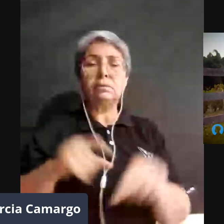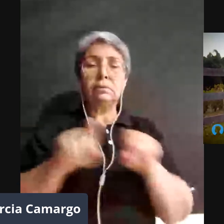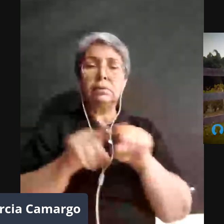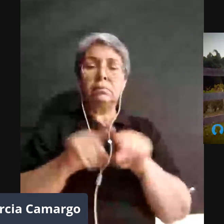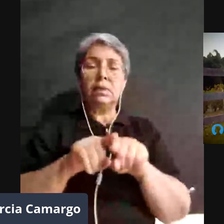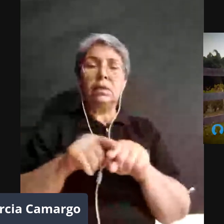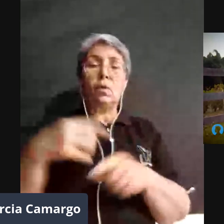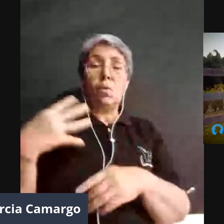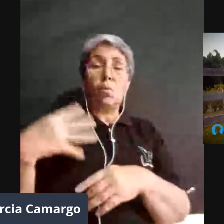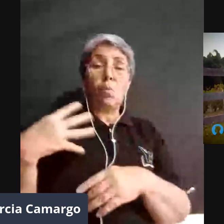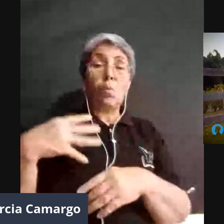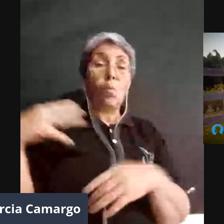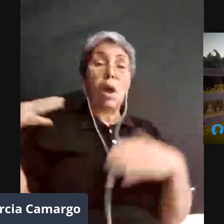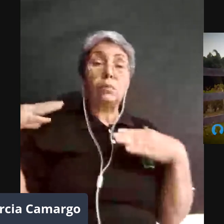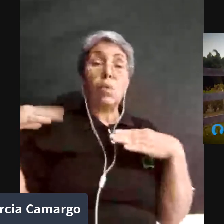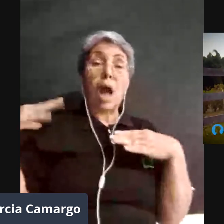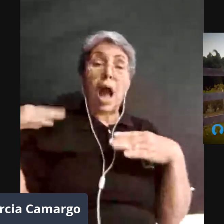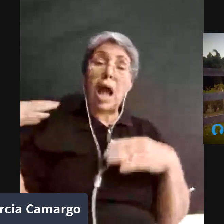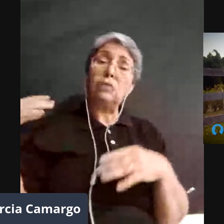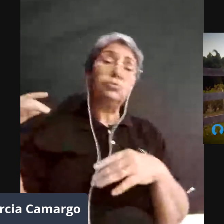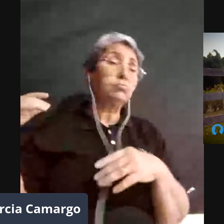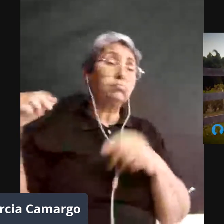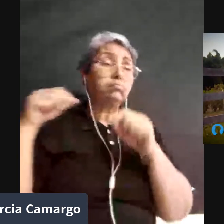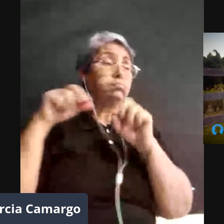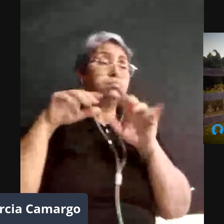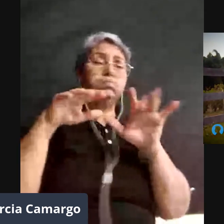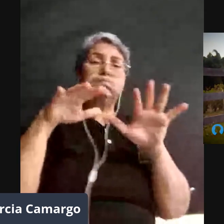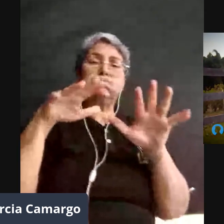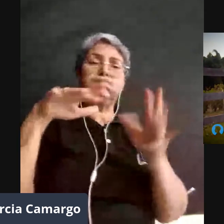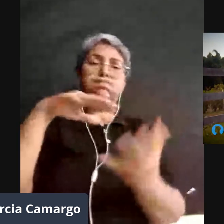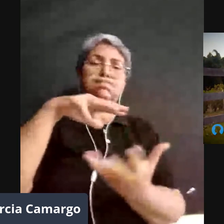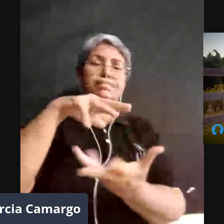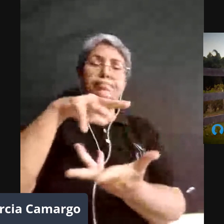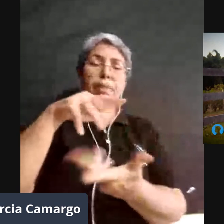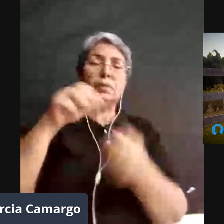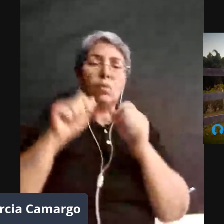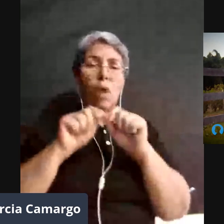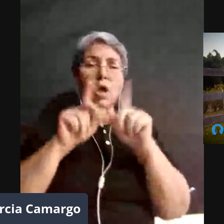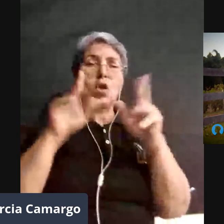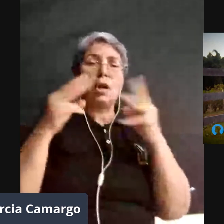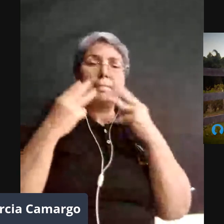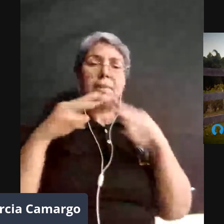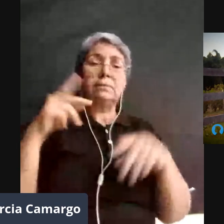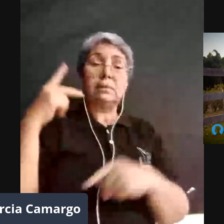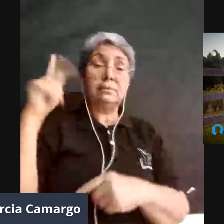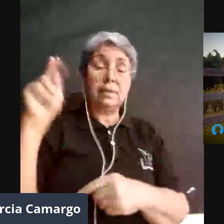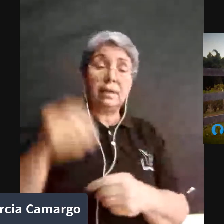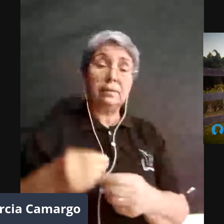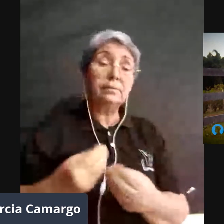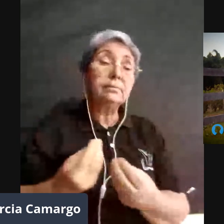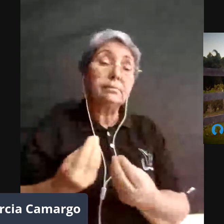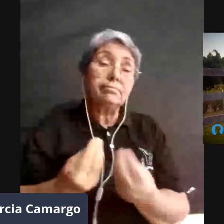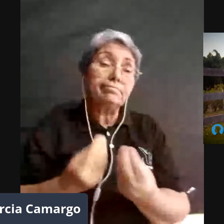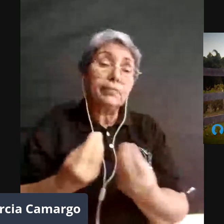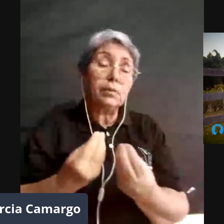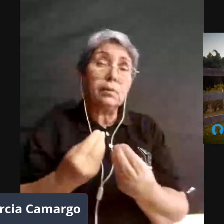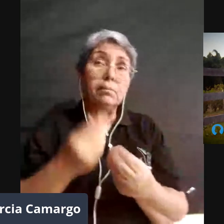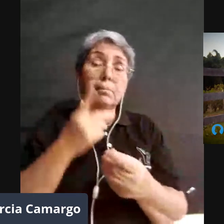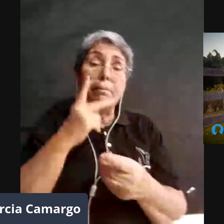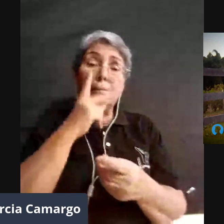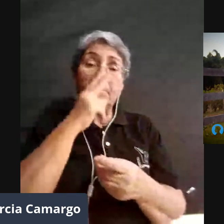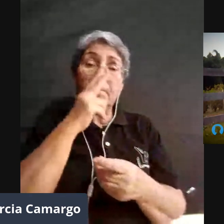18 não iluminou a terra com a glória da sua mensagem. Os planos de Deus parece que estão como que pausados,